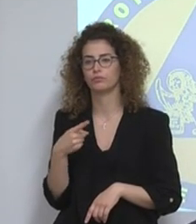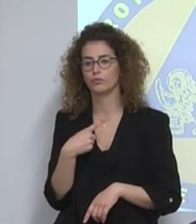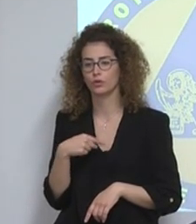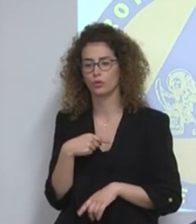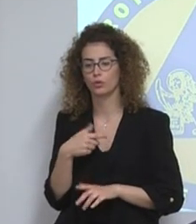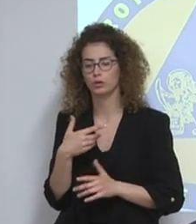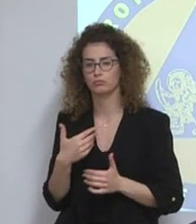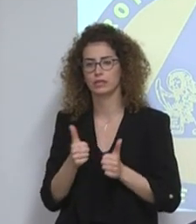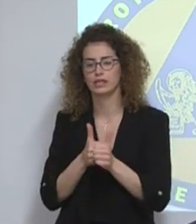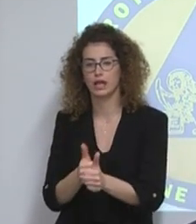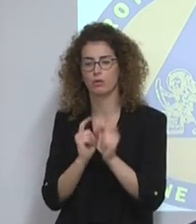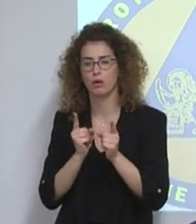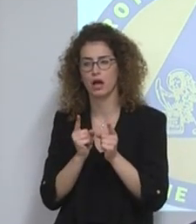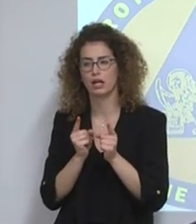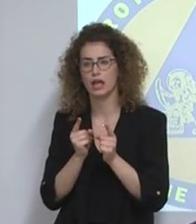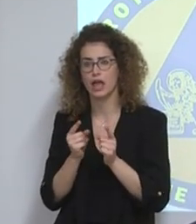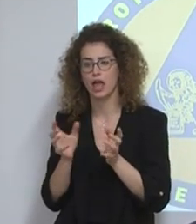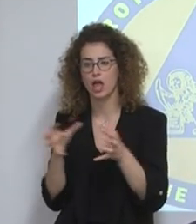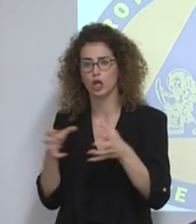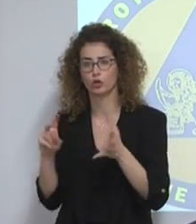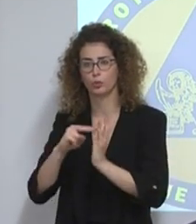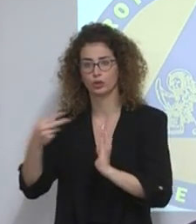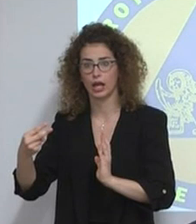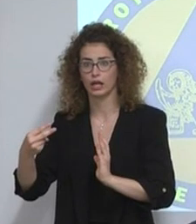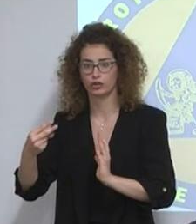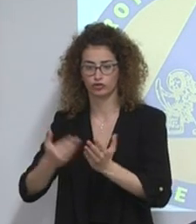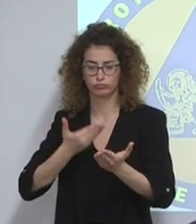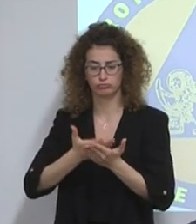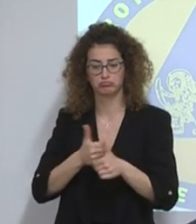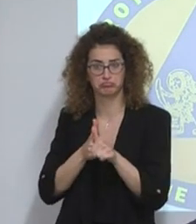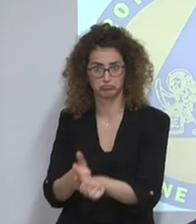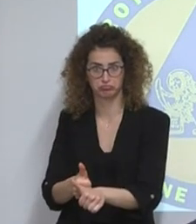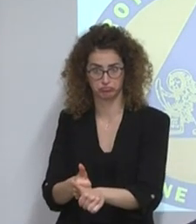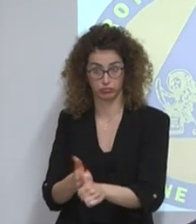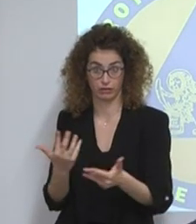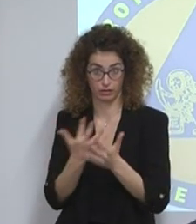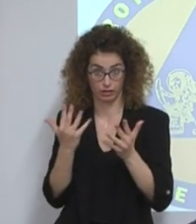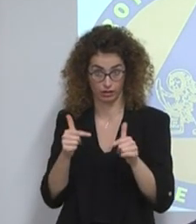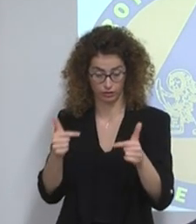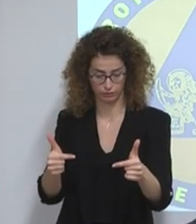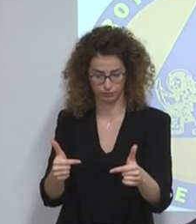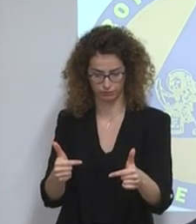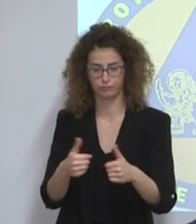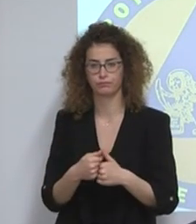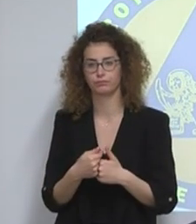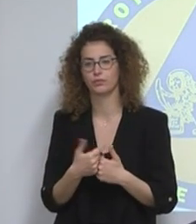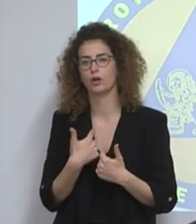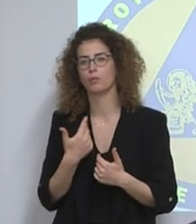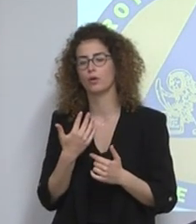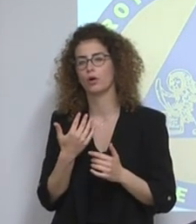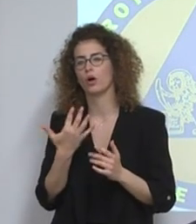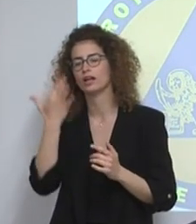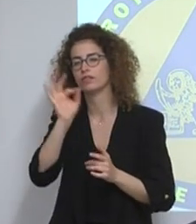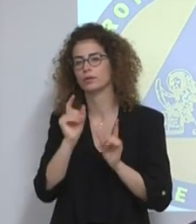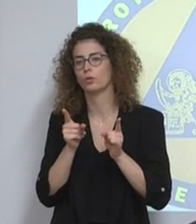tecnici che deve essere chiaro rispetto a una diagnostica per lo screening che è